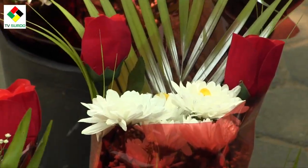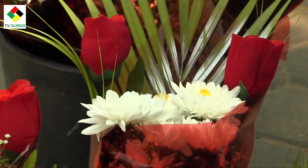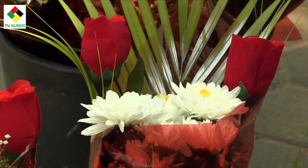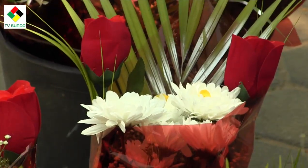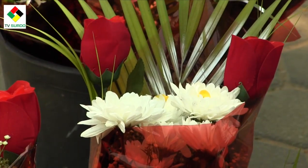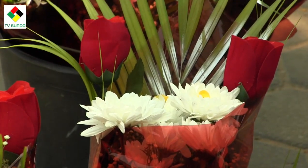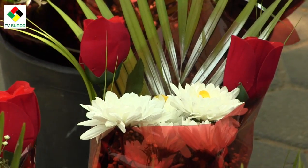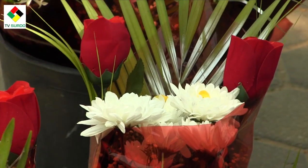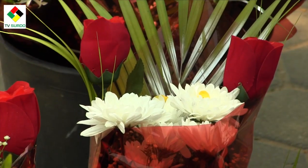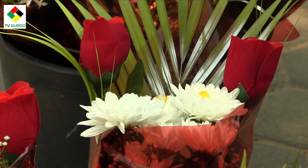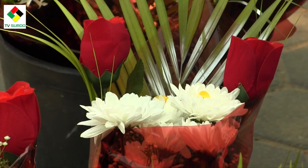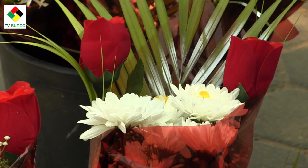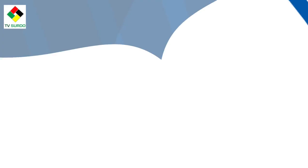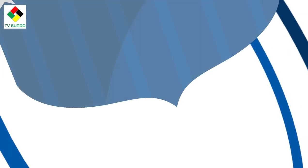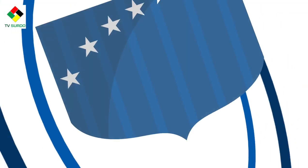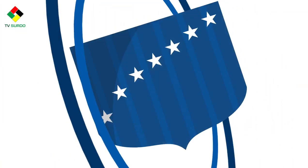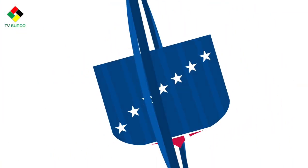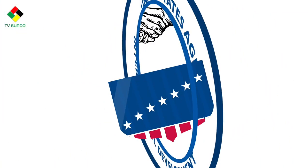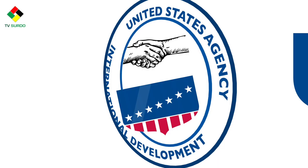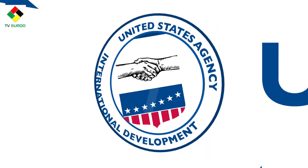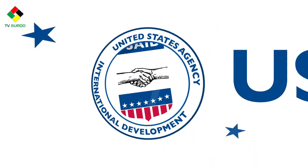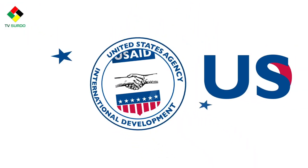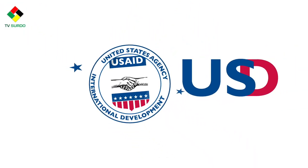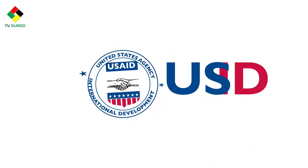te amei todo mundo. É